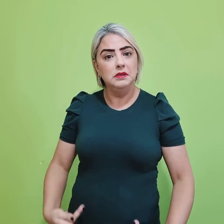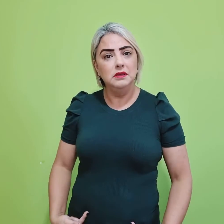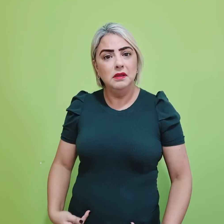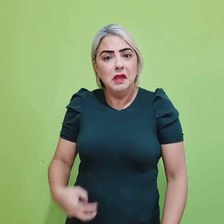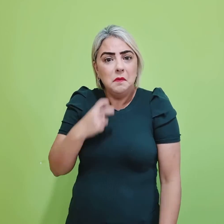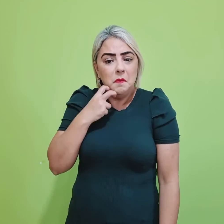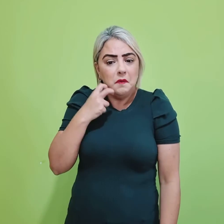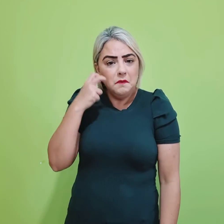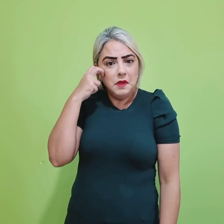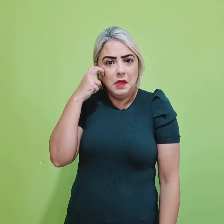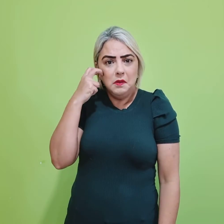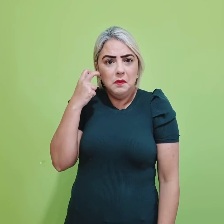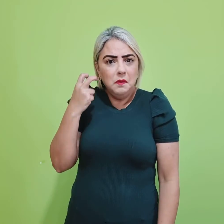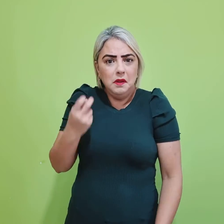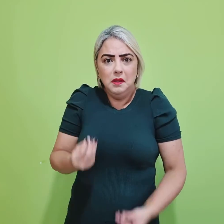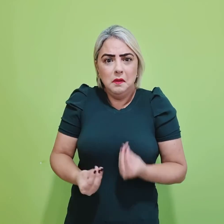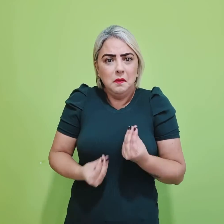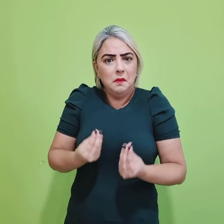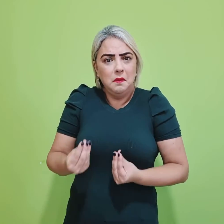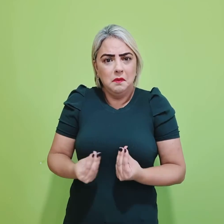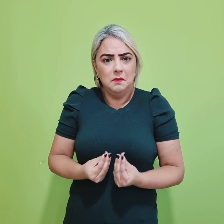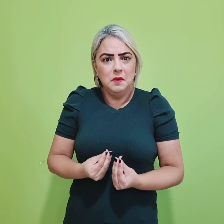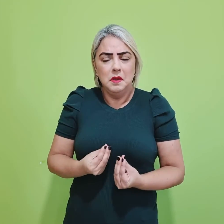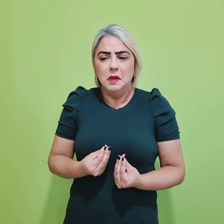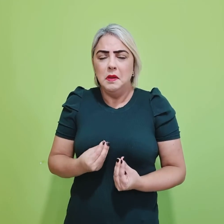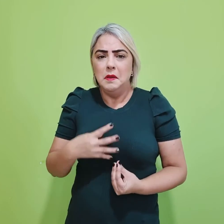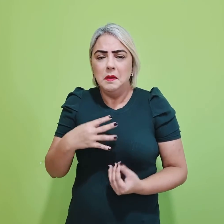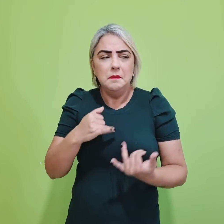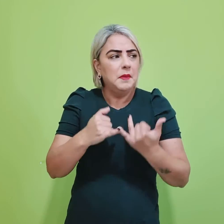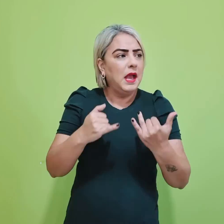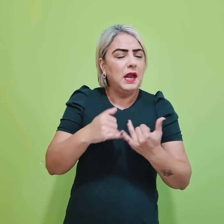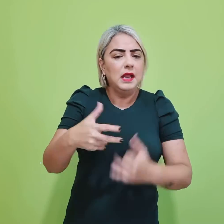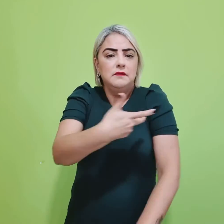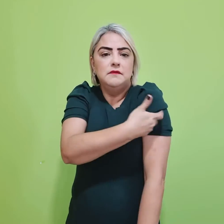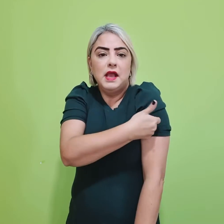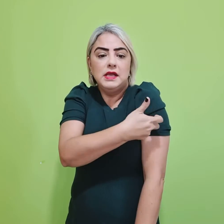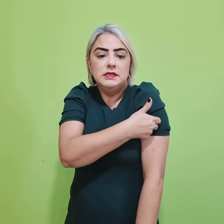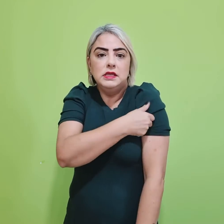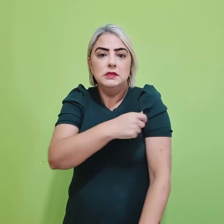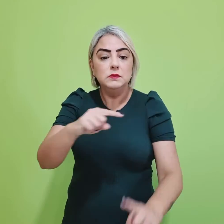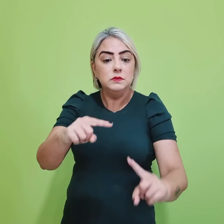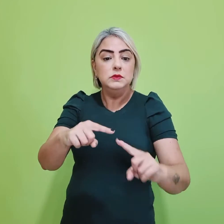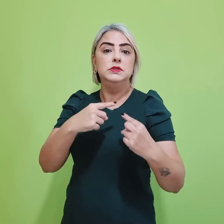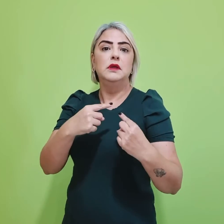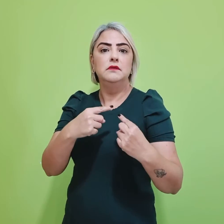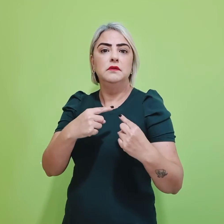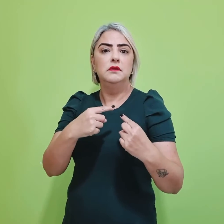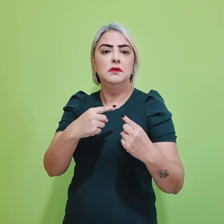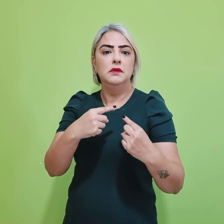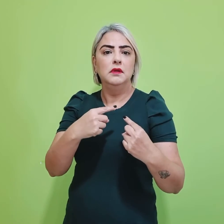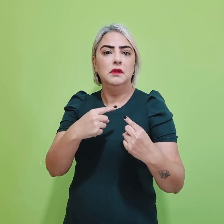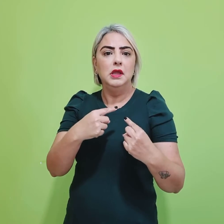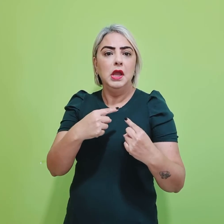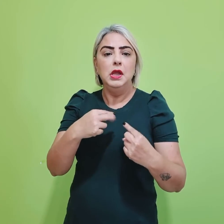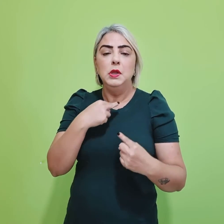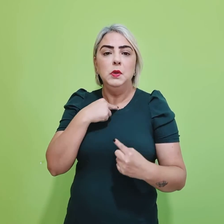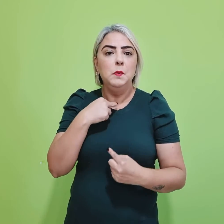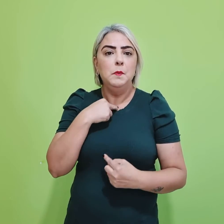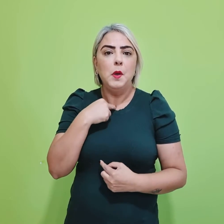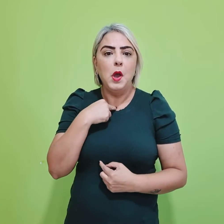Uma vergonha sem tamanho. Parece que vacinar se tornou um desafio intransponível